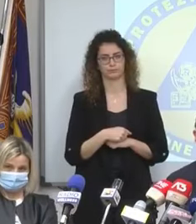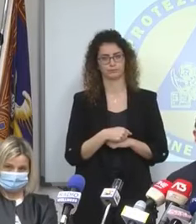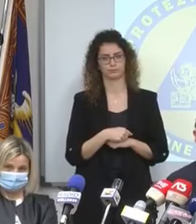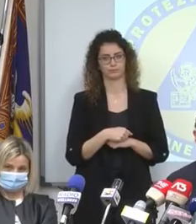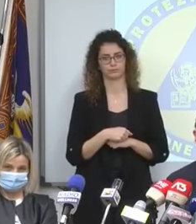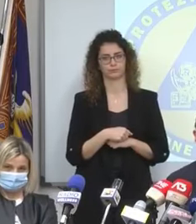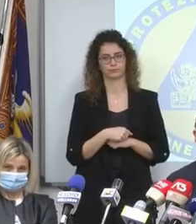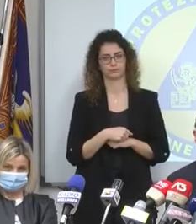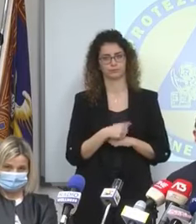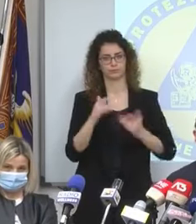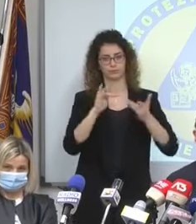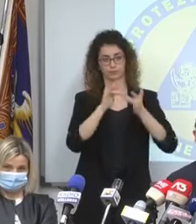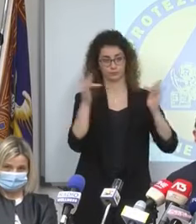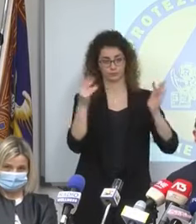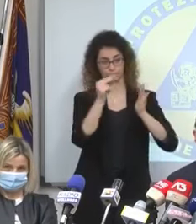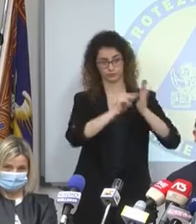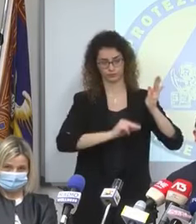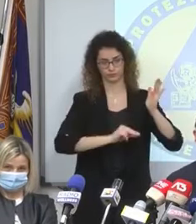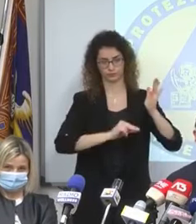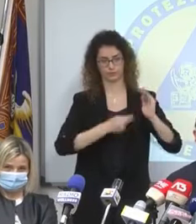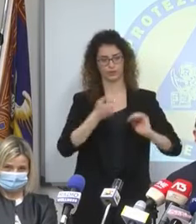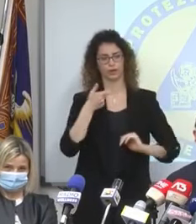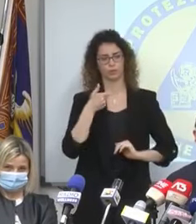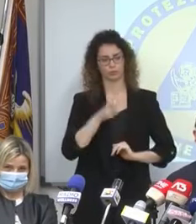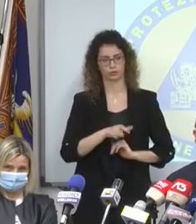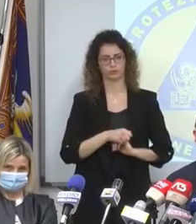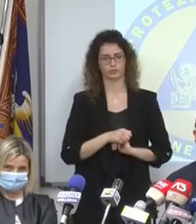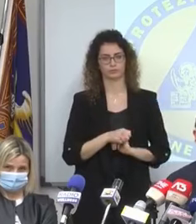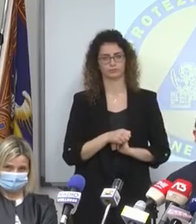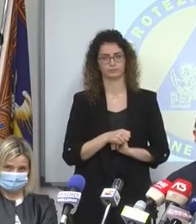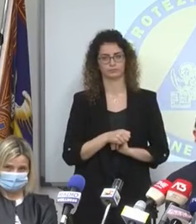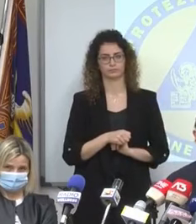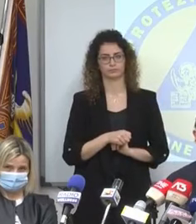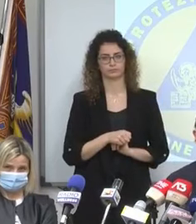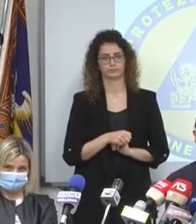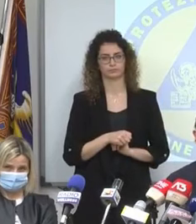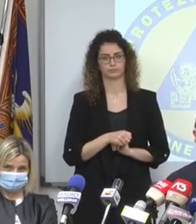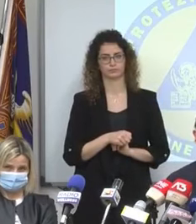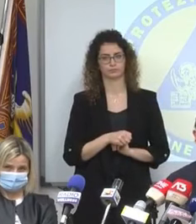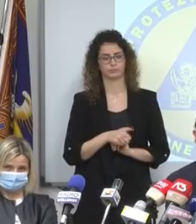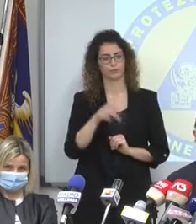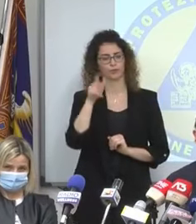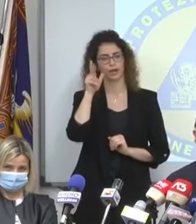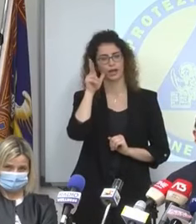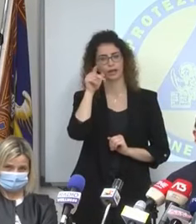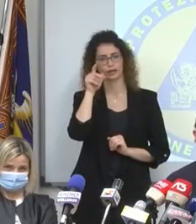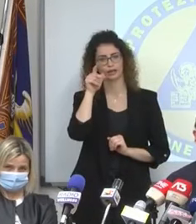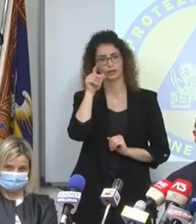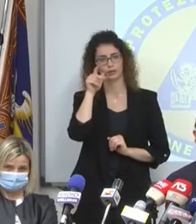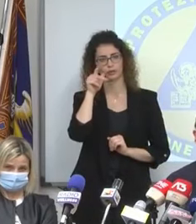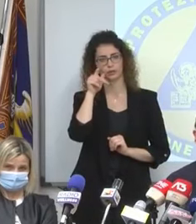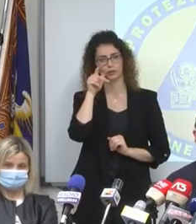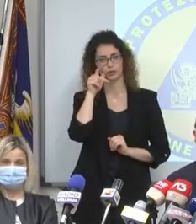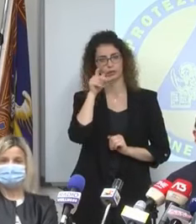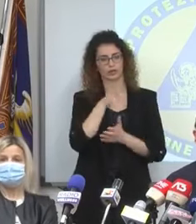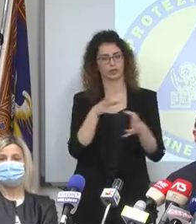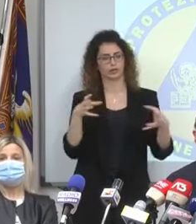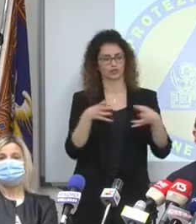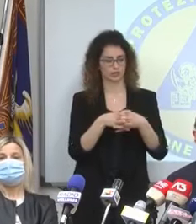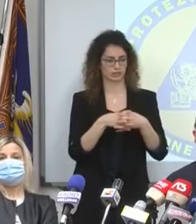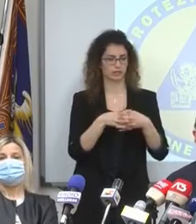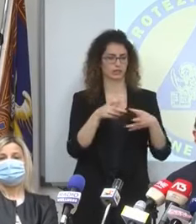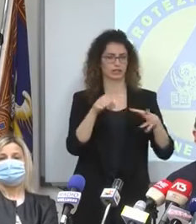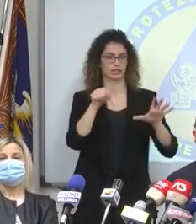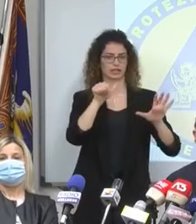riguardava il portale, perché oltre a la signora era 70, rientrava nella categoria